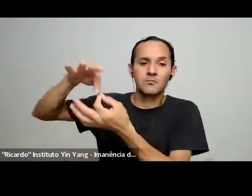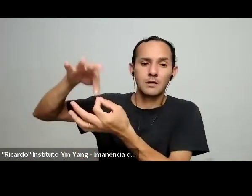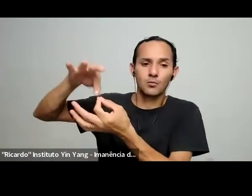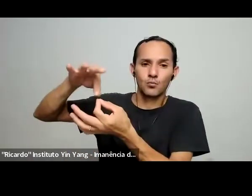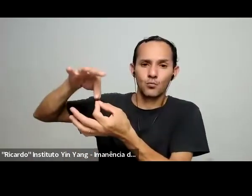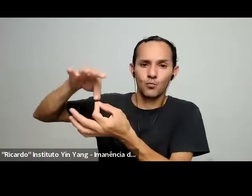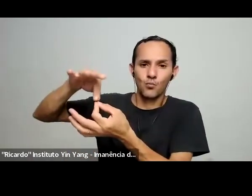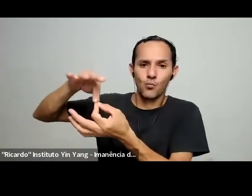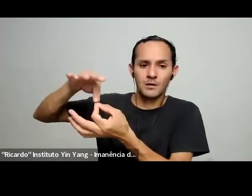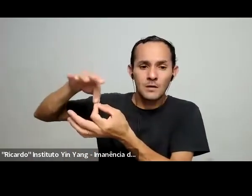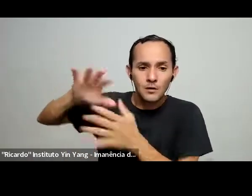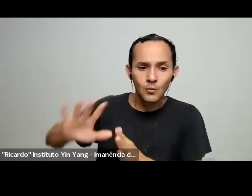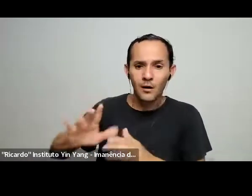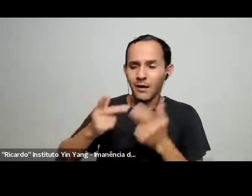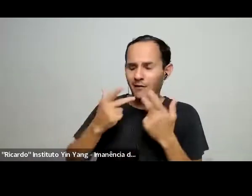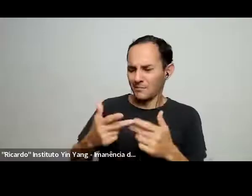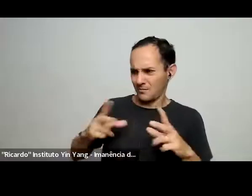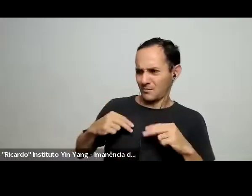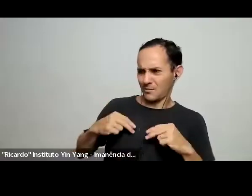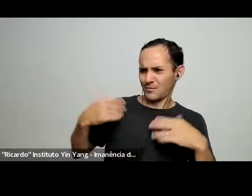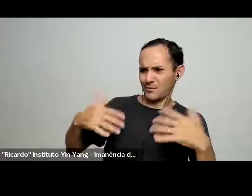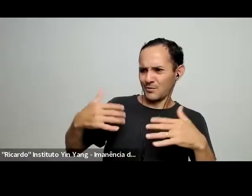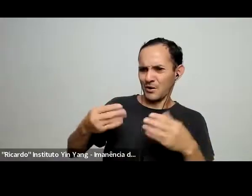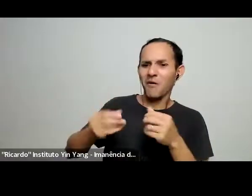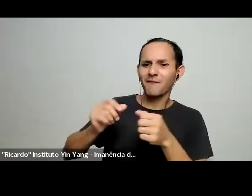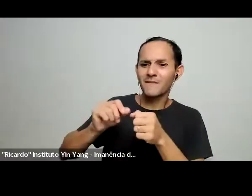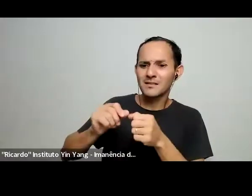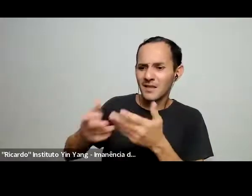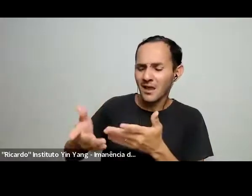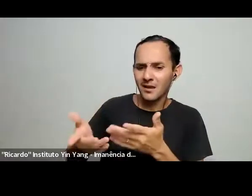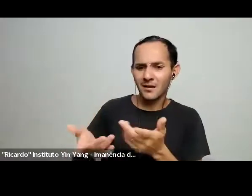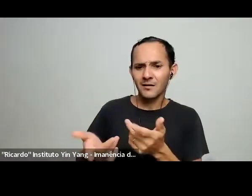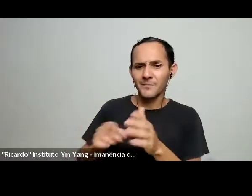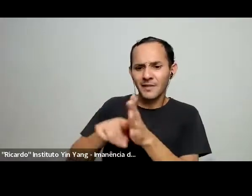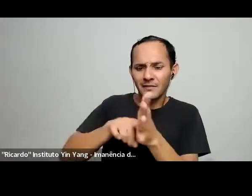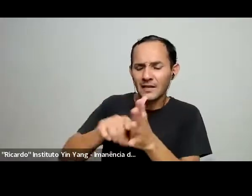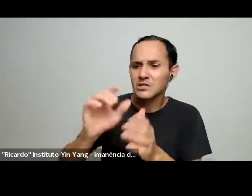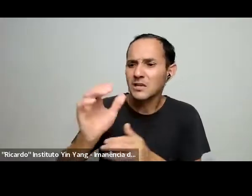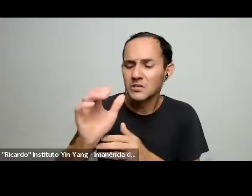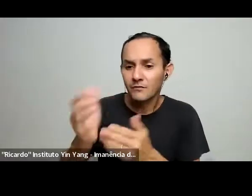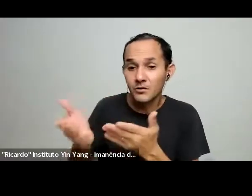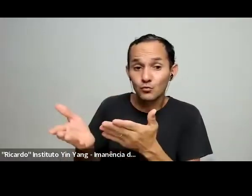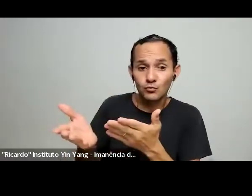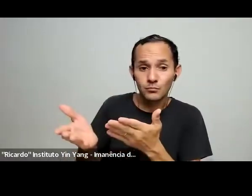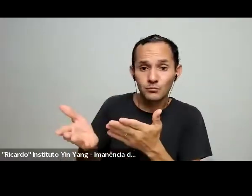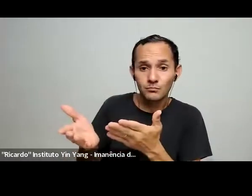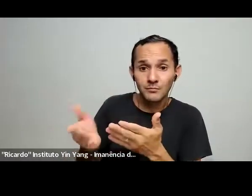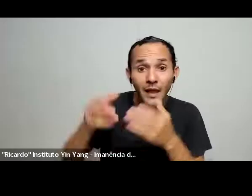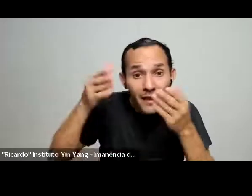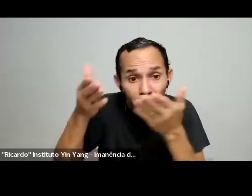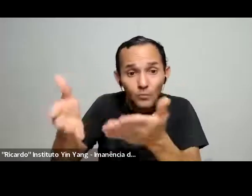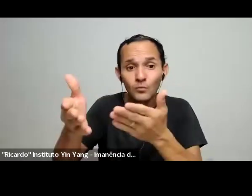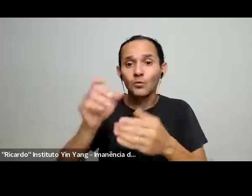Era espiritual. E quando você fala, puxa vida, mas então aí como é que nós vamos fazer uma análise científica disso? É exatamente, a